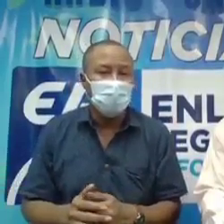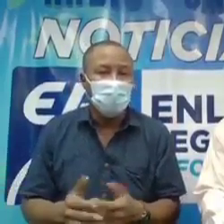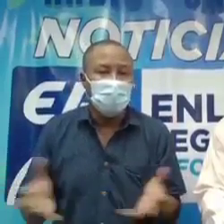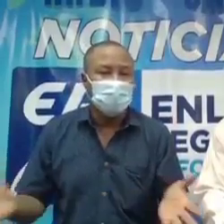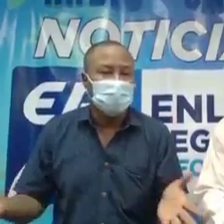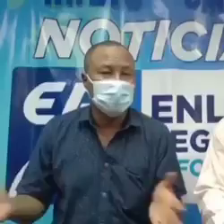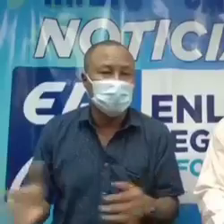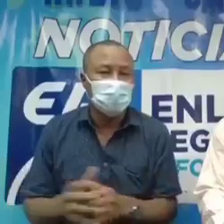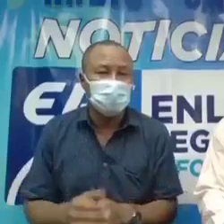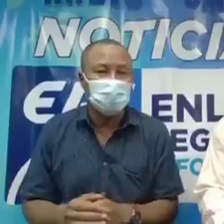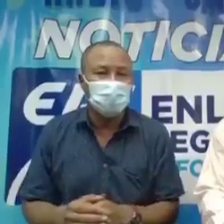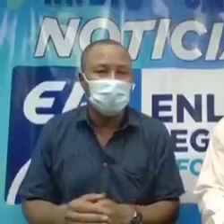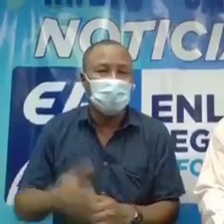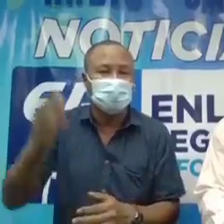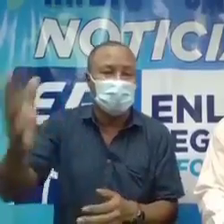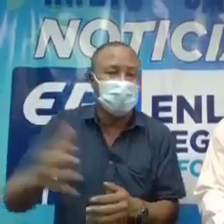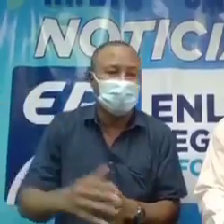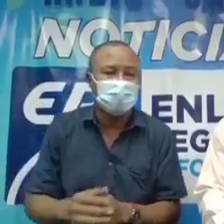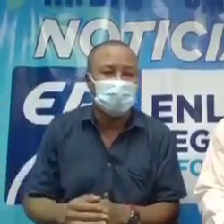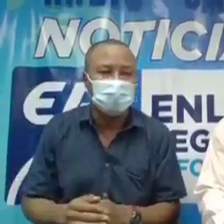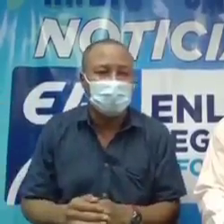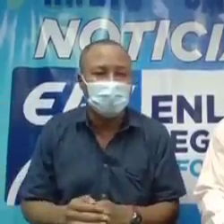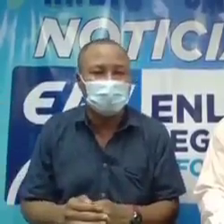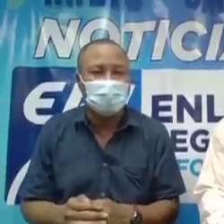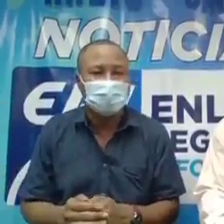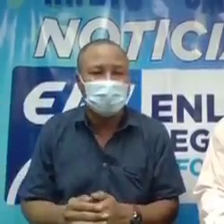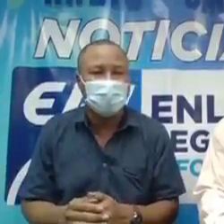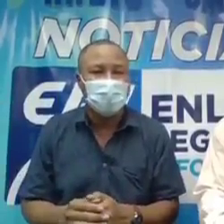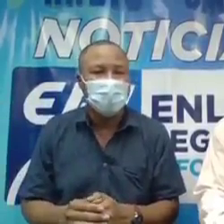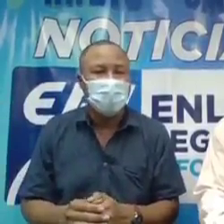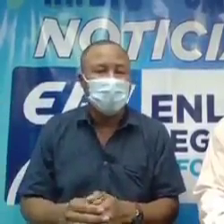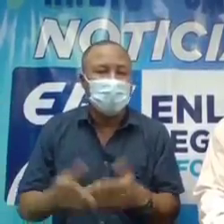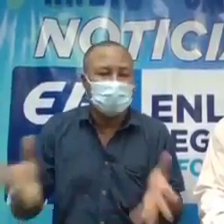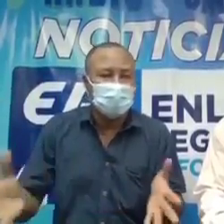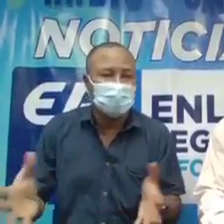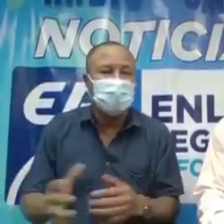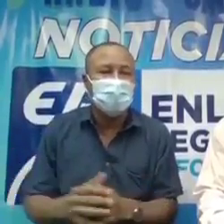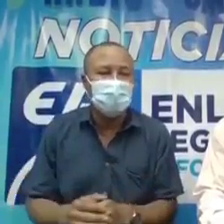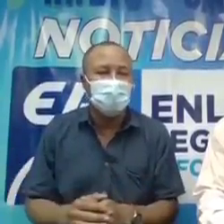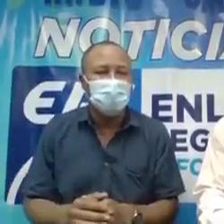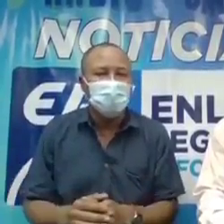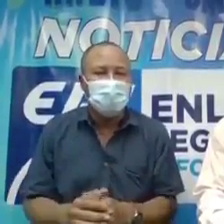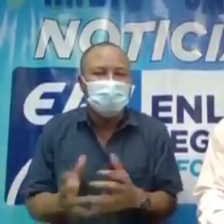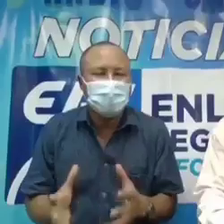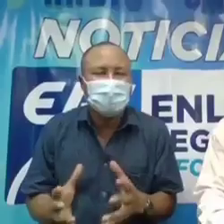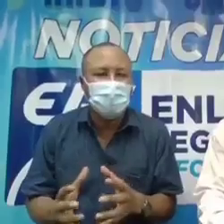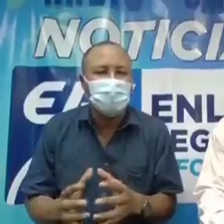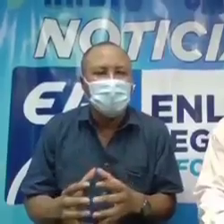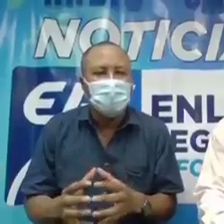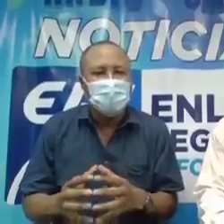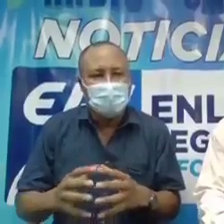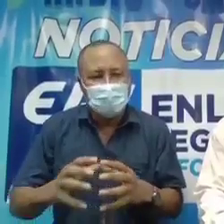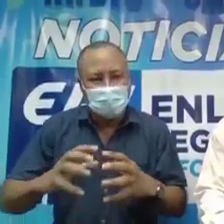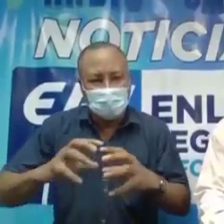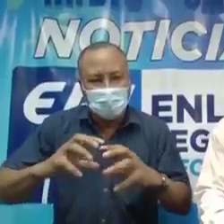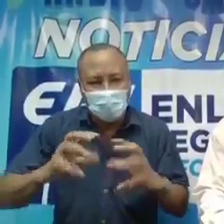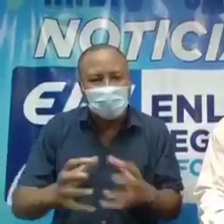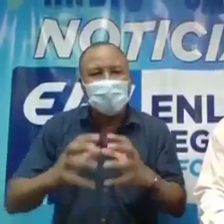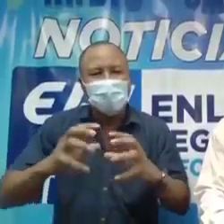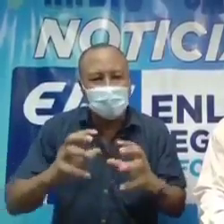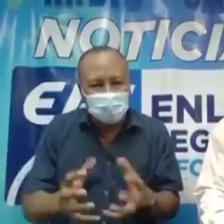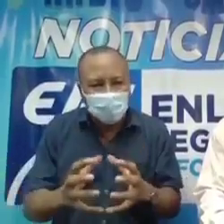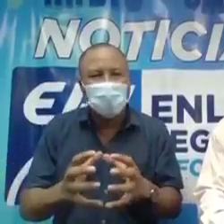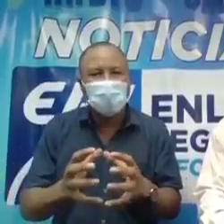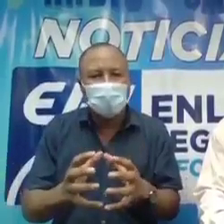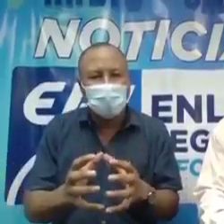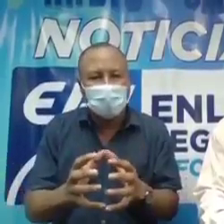huyendo. El señor, el actual contralor del Estado, está detenido. Es decir, el